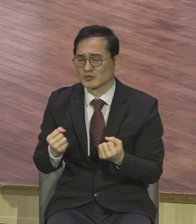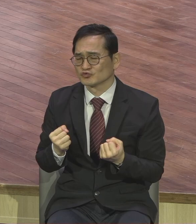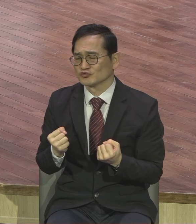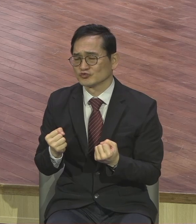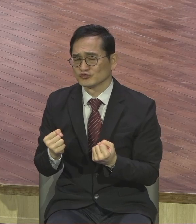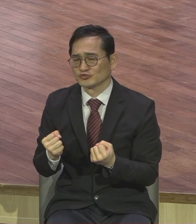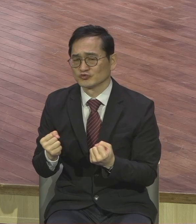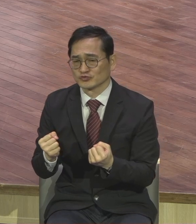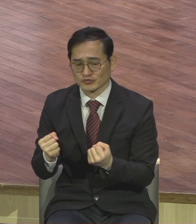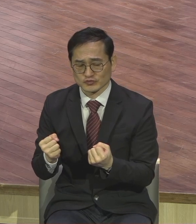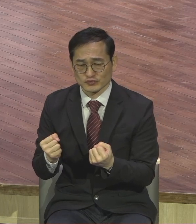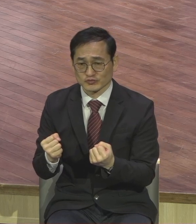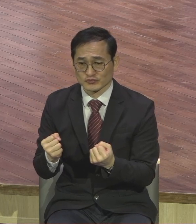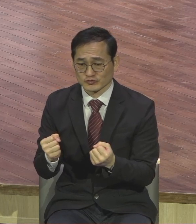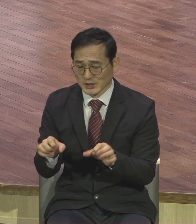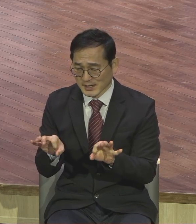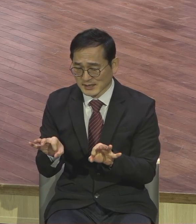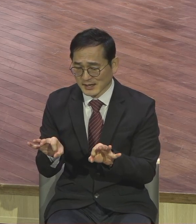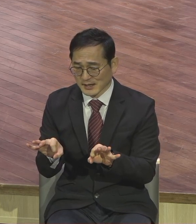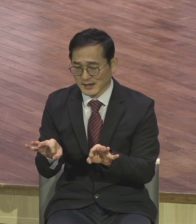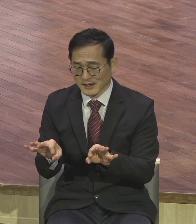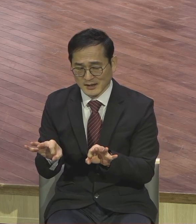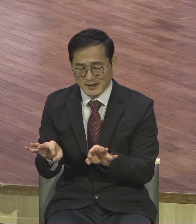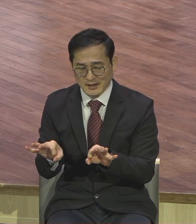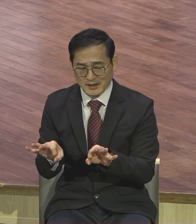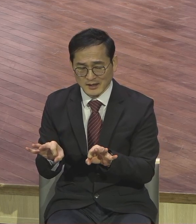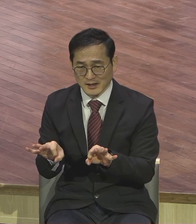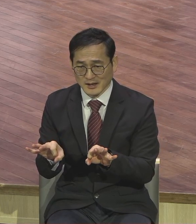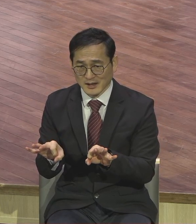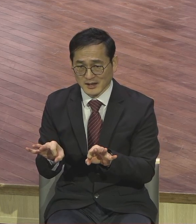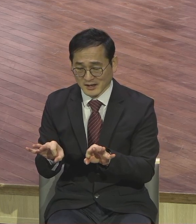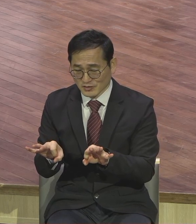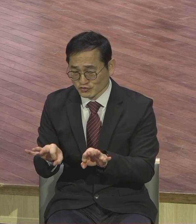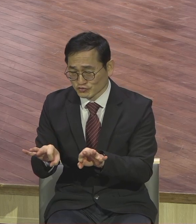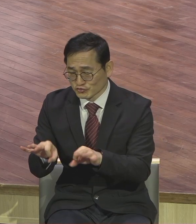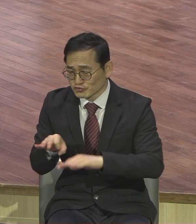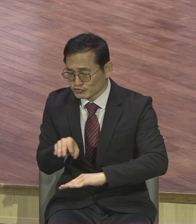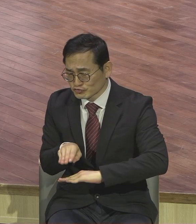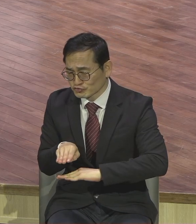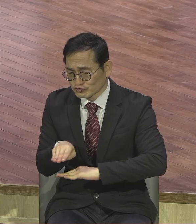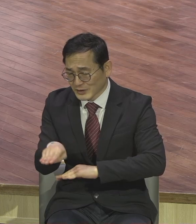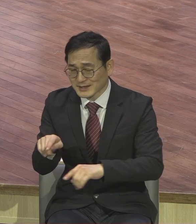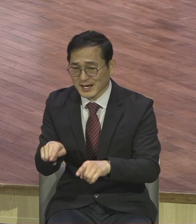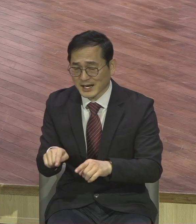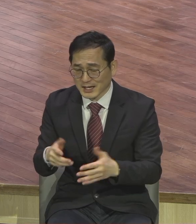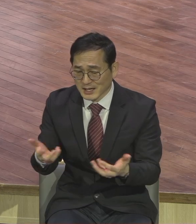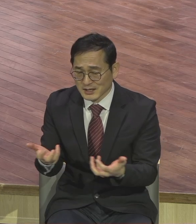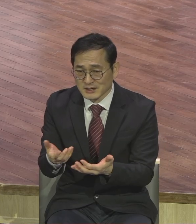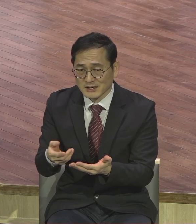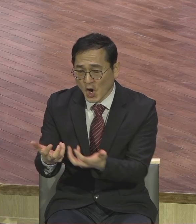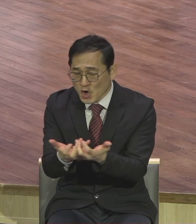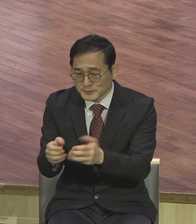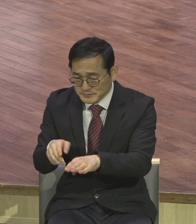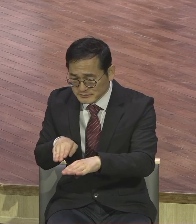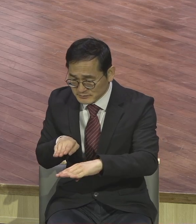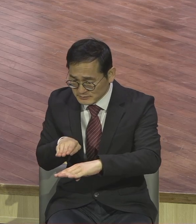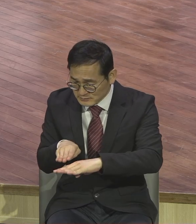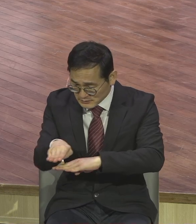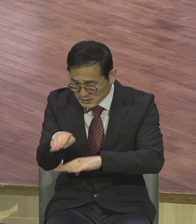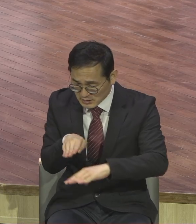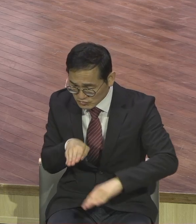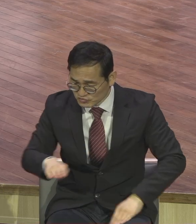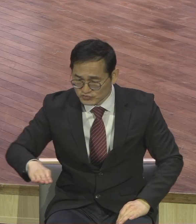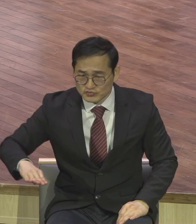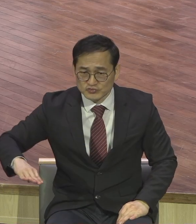뒷바퀴가 얼음 눈에 그 딱 걸려서 그래가 차가 팽돈 360도 한 두 번 돌았어요. 다행스럽게 차가 안